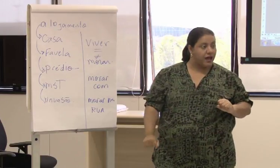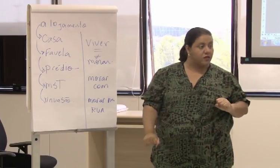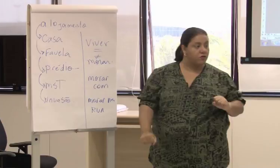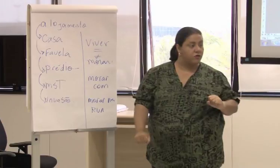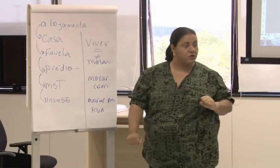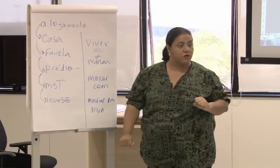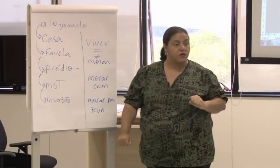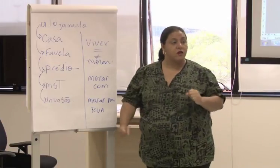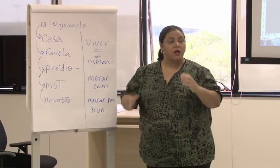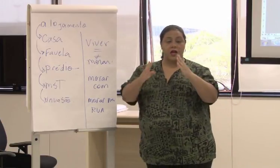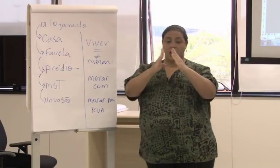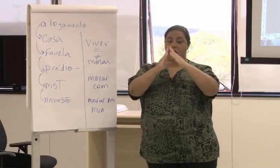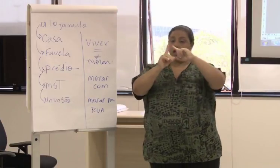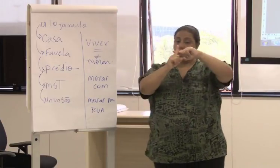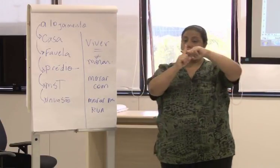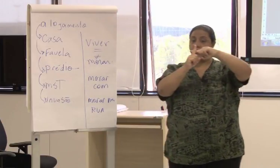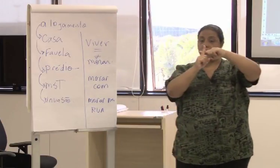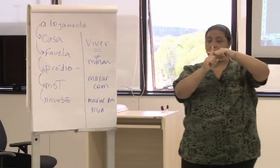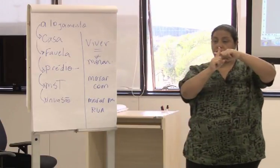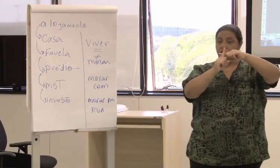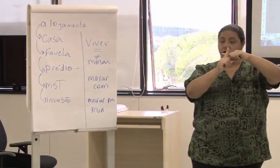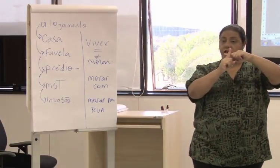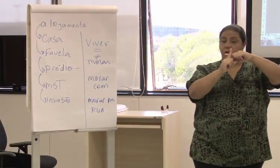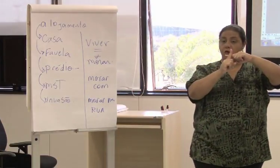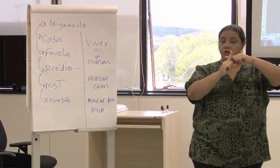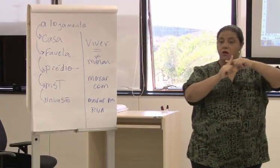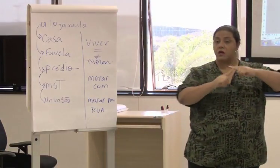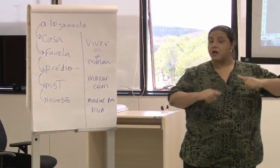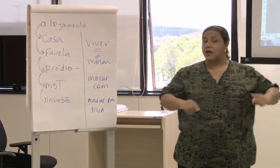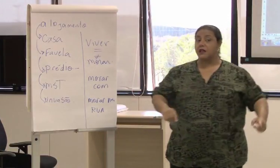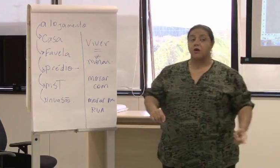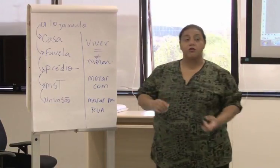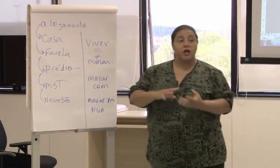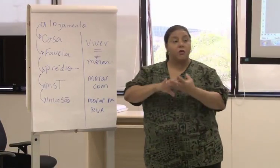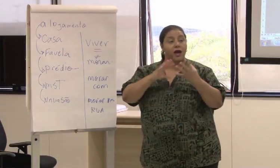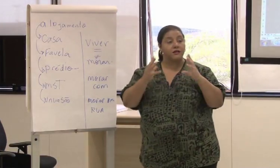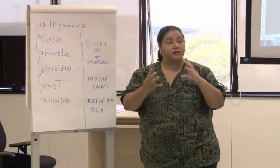Certo? Igreja. Tá bom? Então, eu tenho essa...